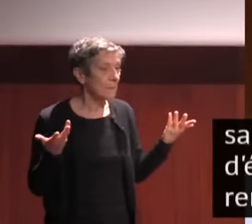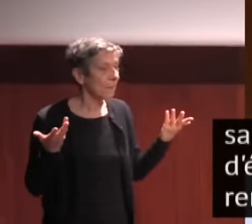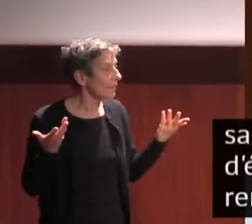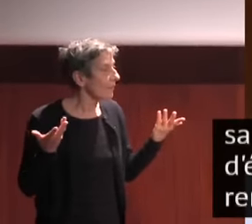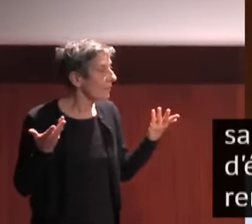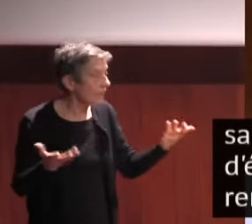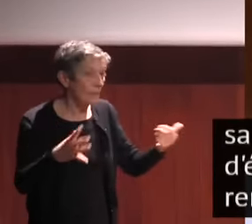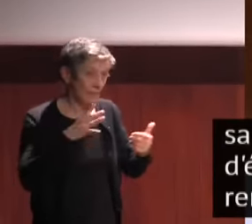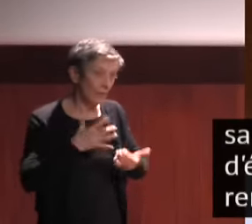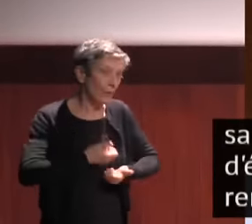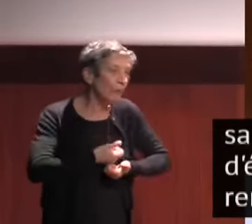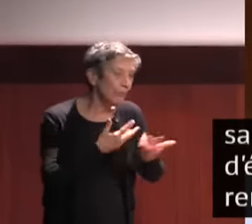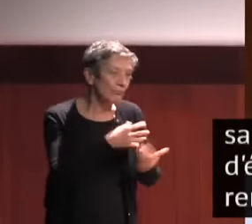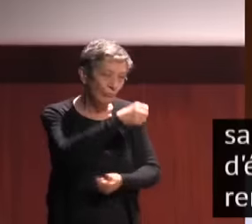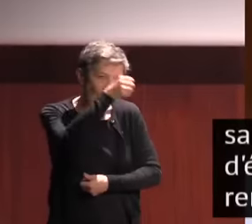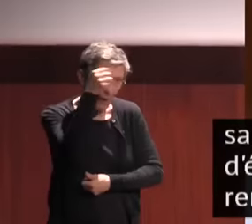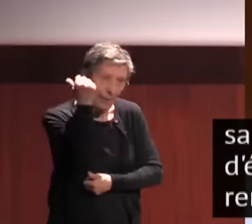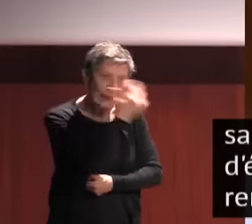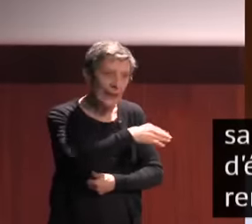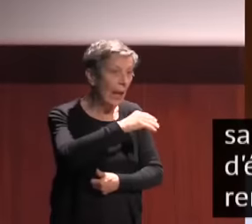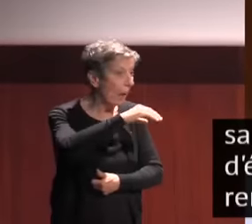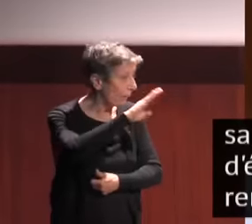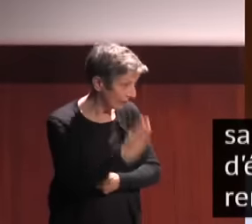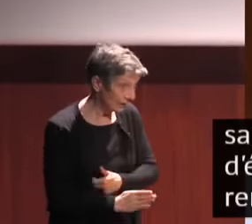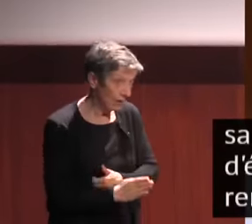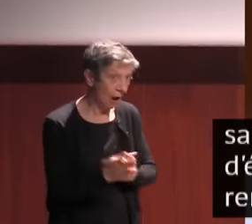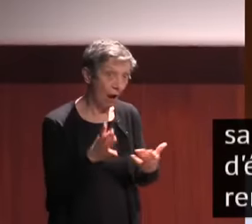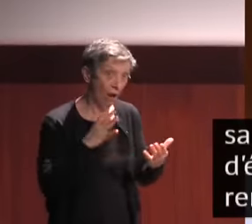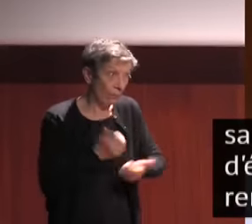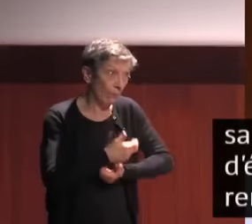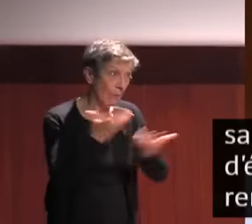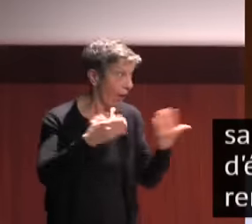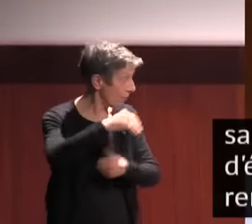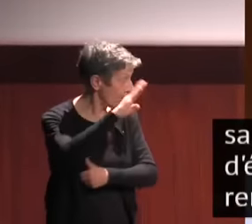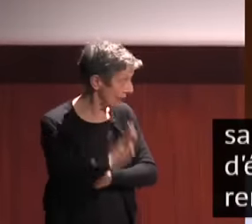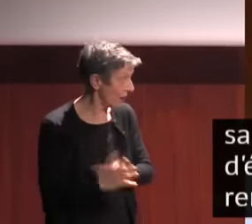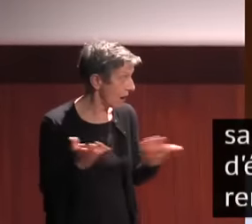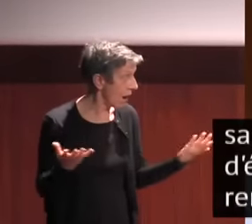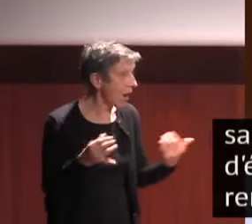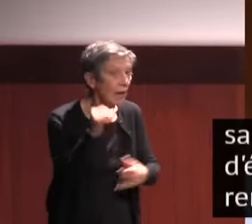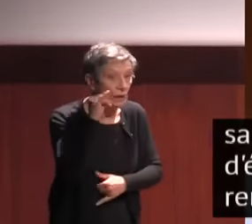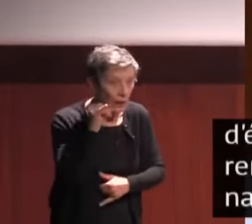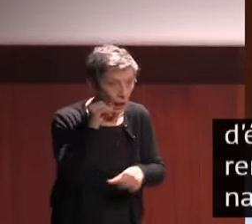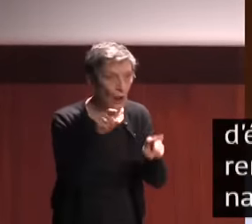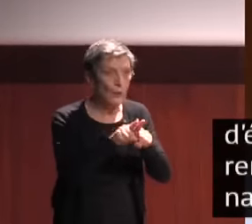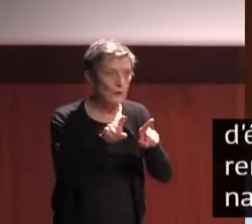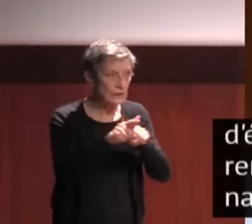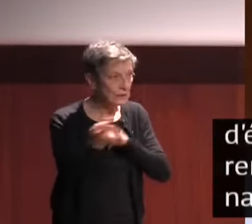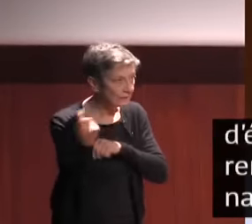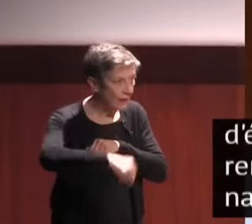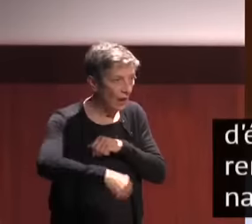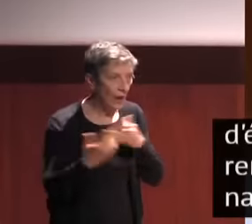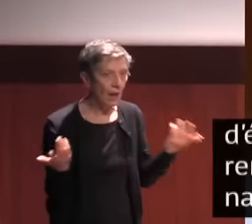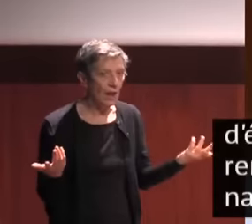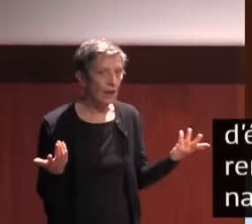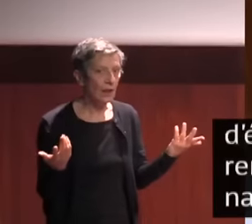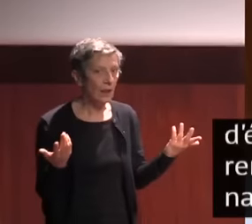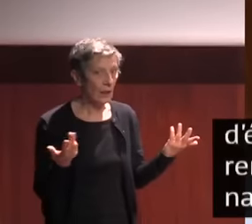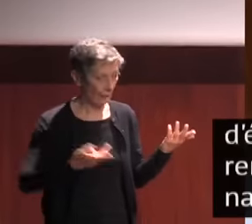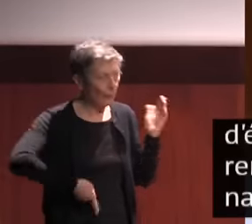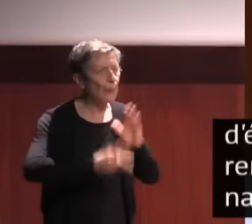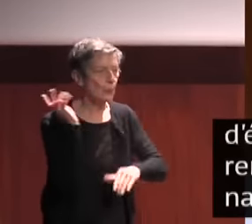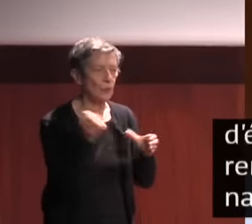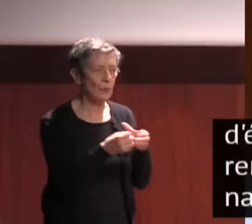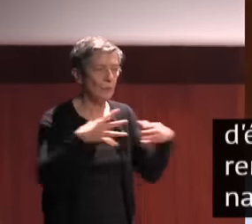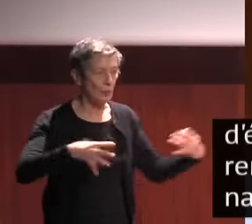on a beaucoup d'Américains, pas mal de Brésiliens, énormément de Brésiliens. Des Italiens également, mais surtout Américains, si je ne